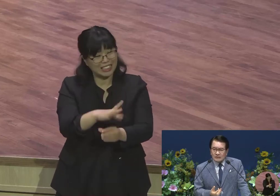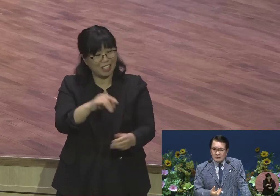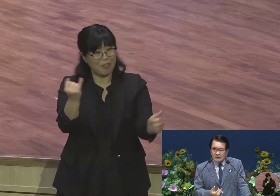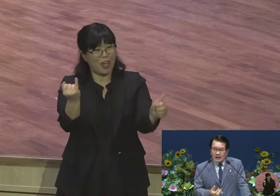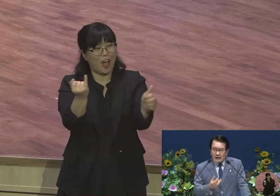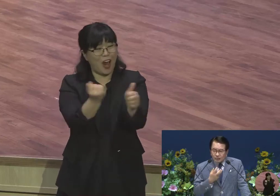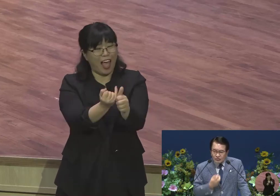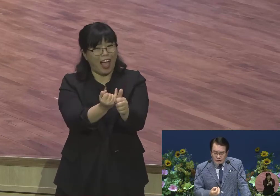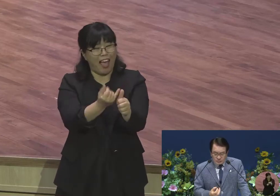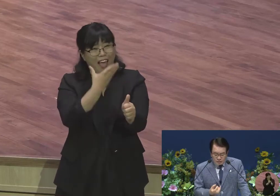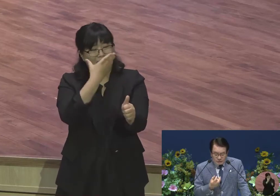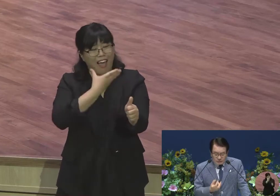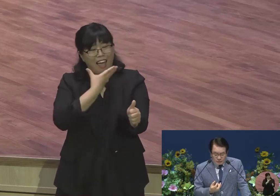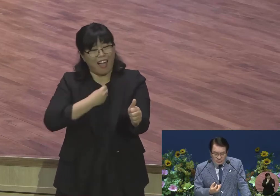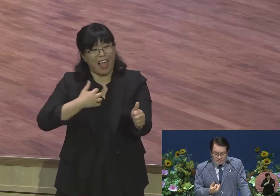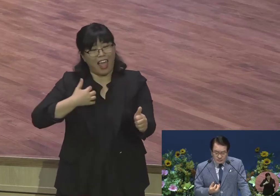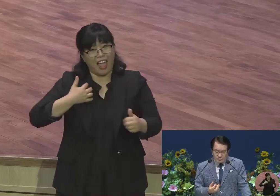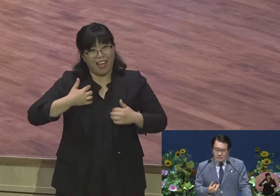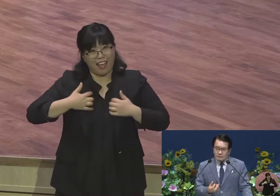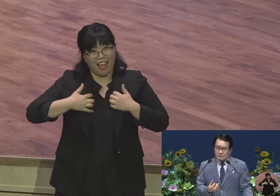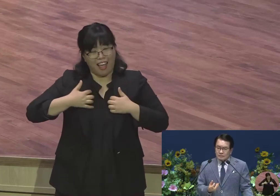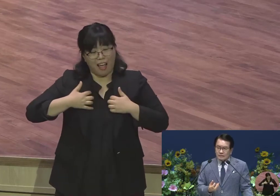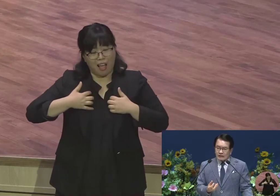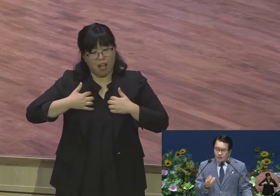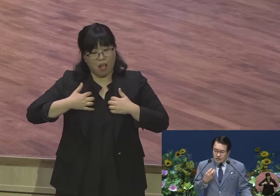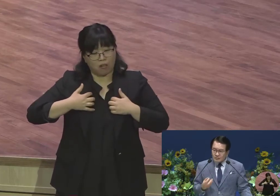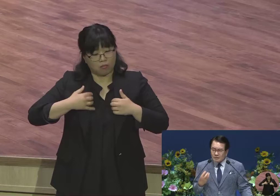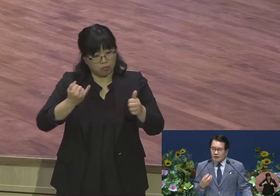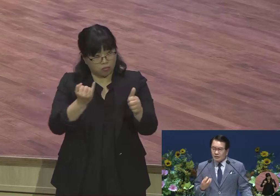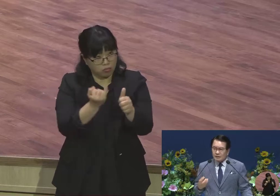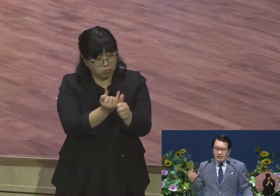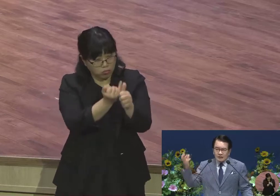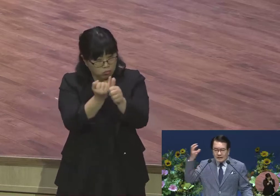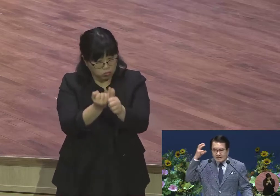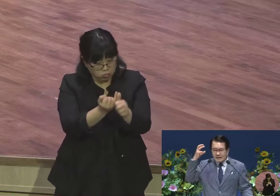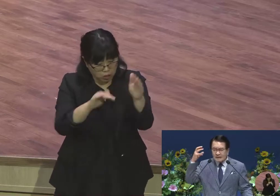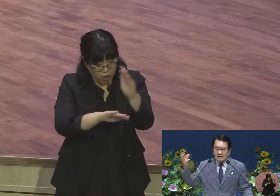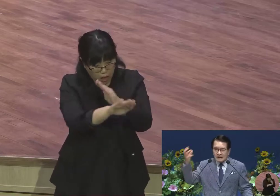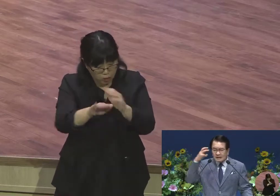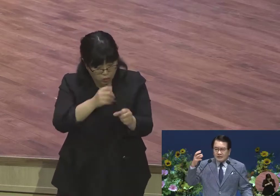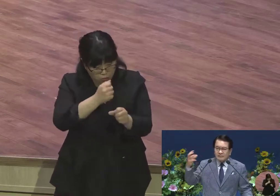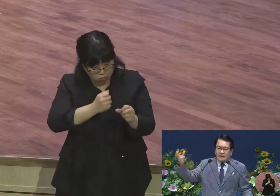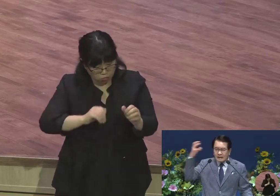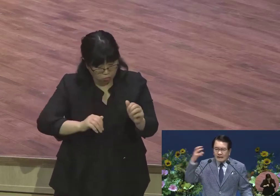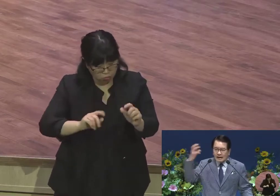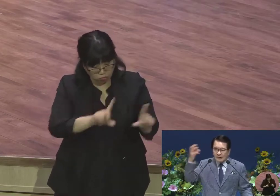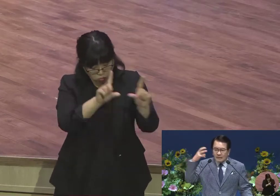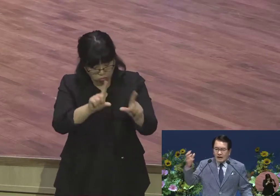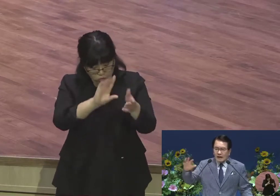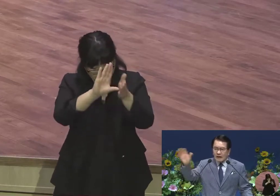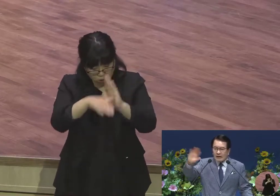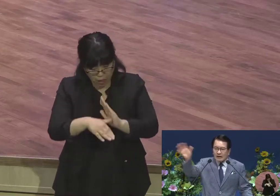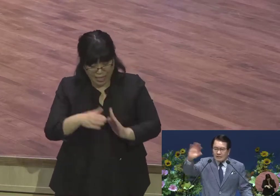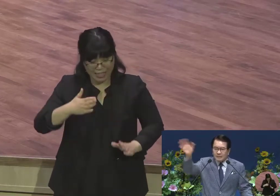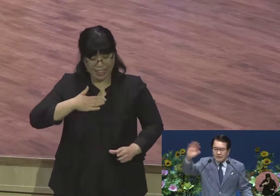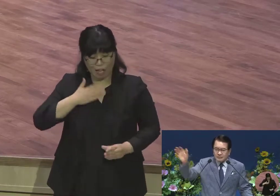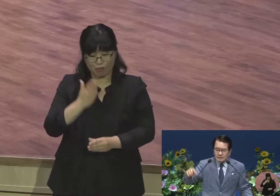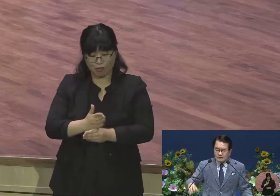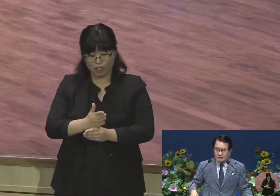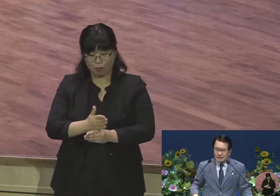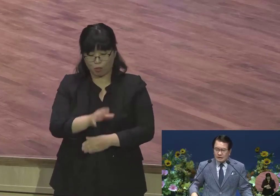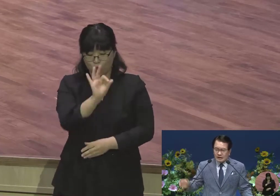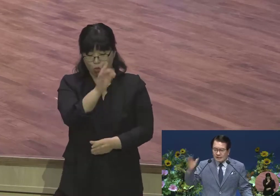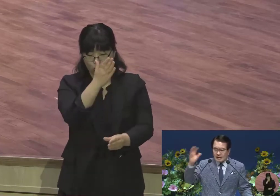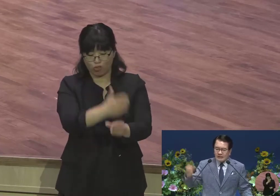닥쳐 나중심, 물질 중심 나중심이 뭐예요? 내 생각, 내 경험 나예요. 나 하나님